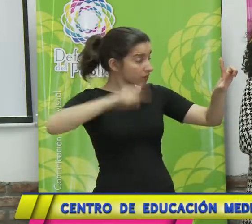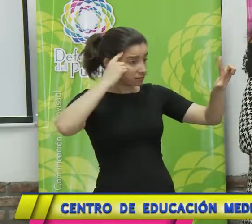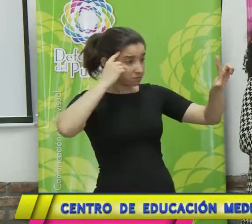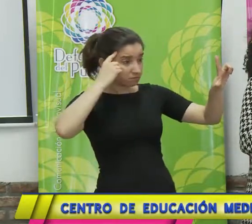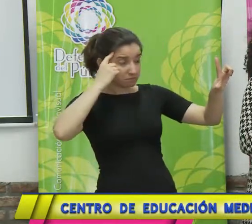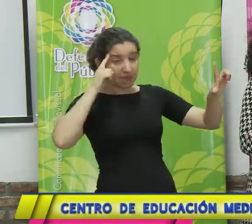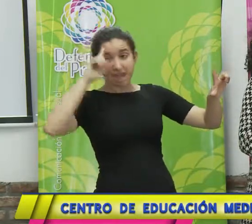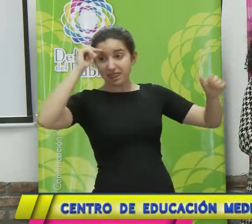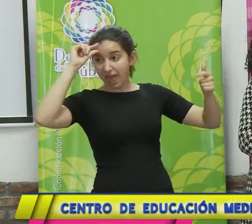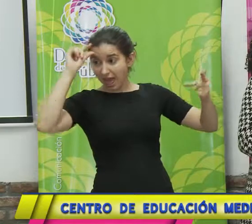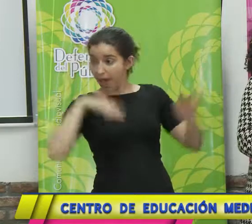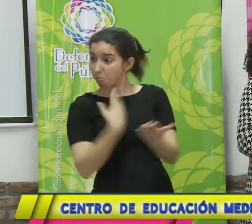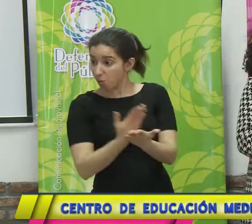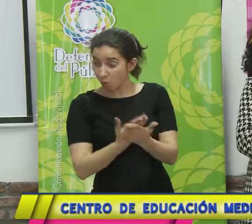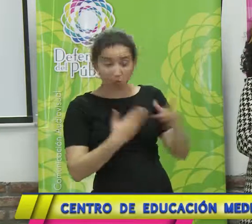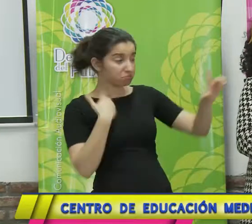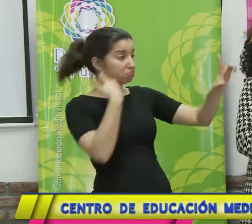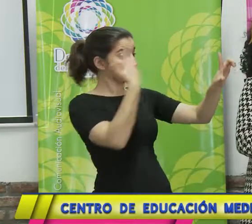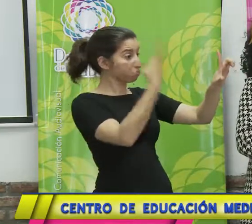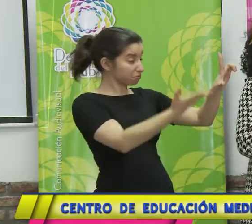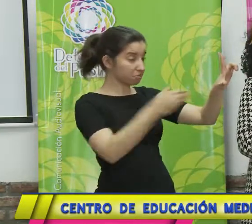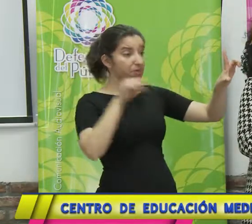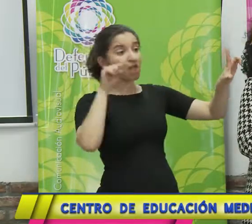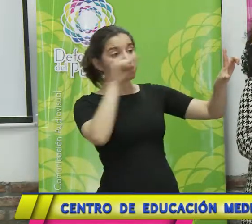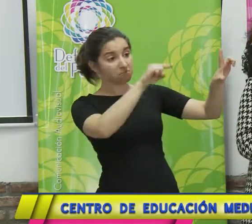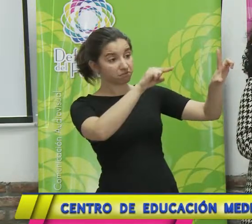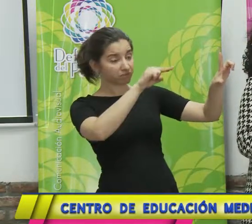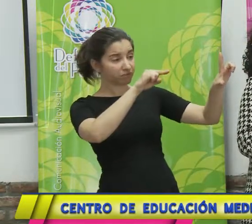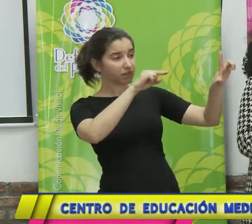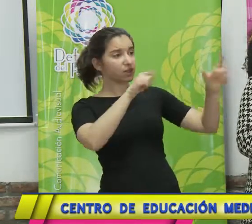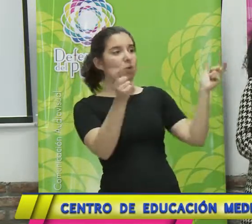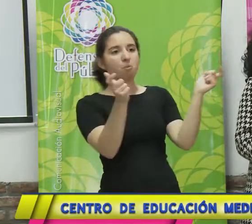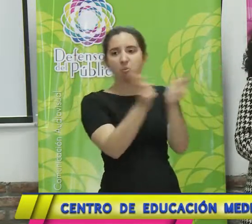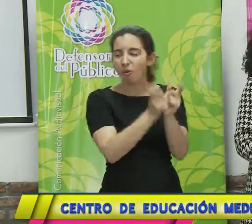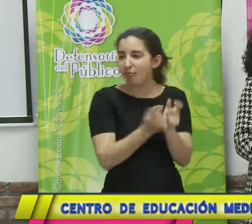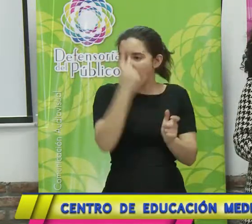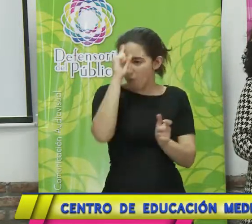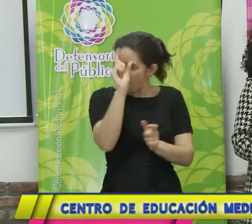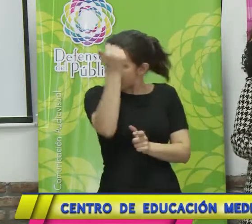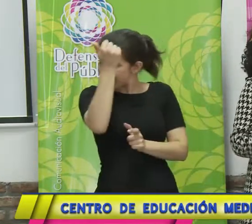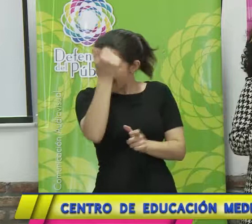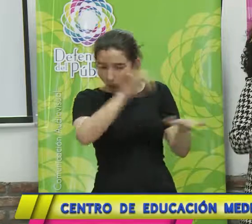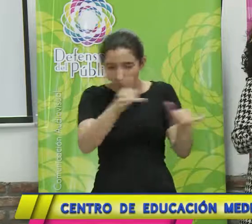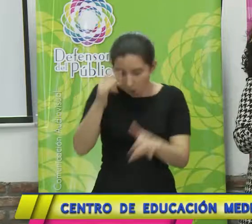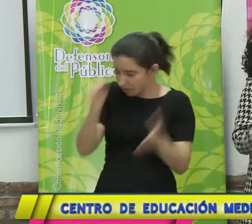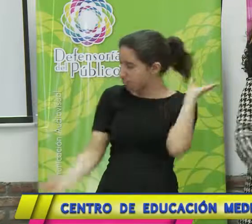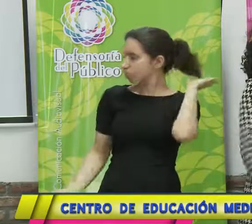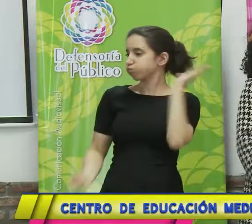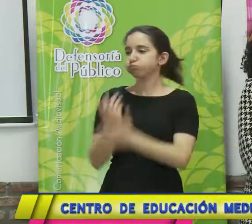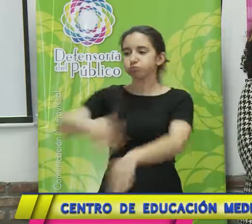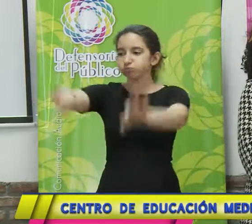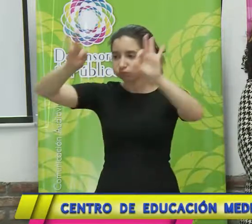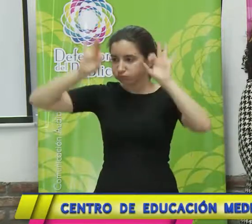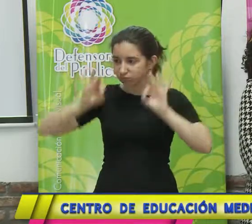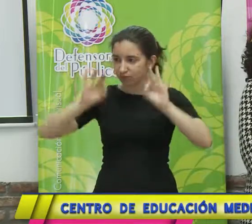propuestas que teníamos nosotros era que haya algún programa producido y hecho por jóvenes como de nuestra edad que